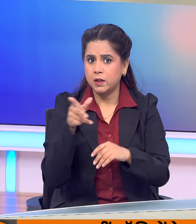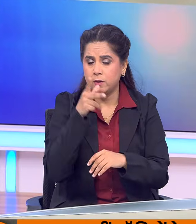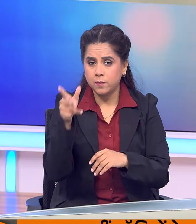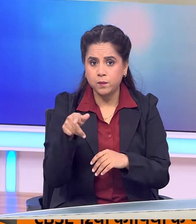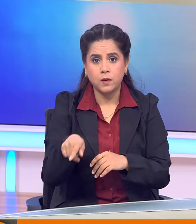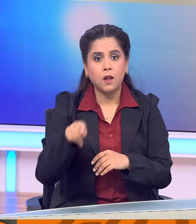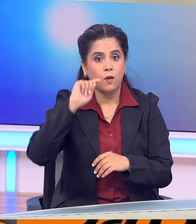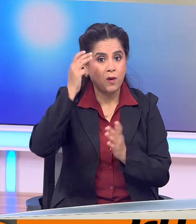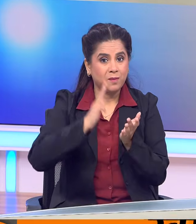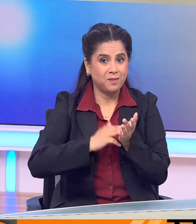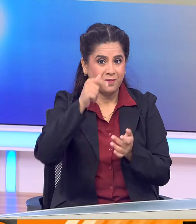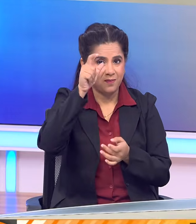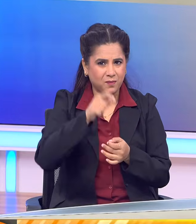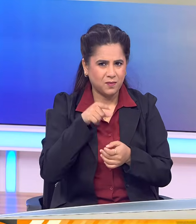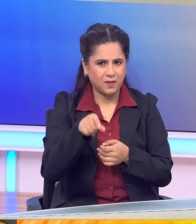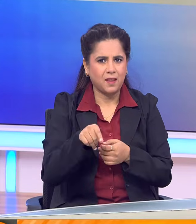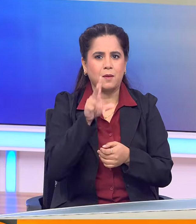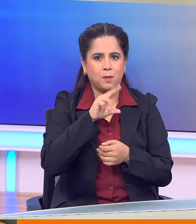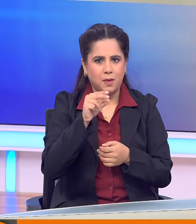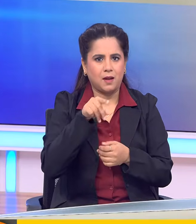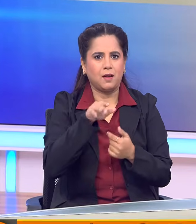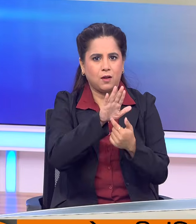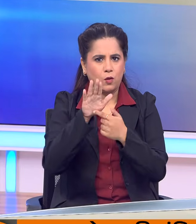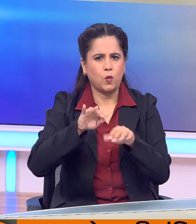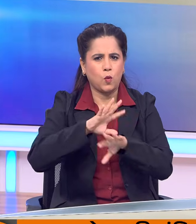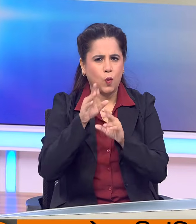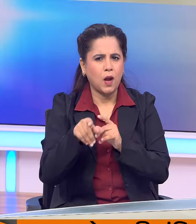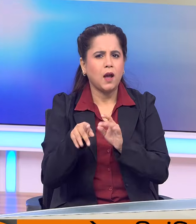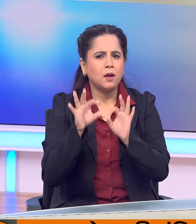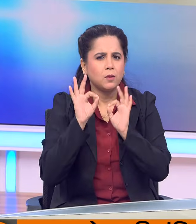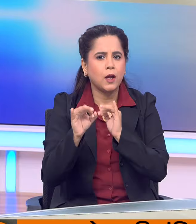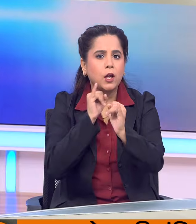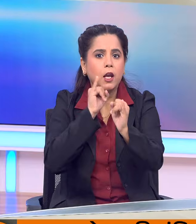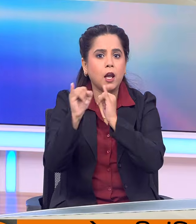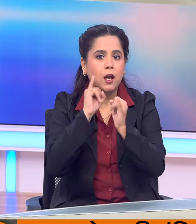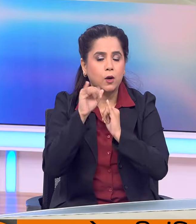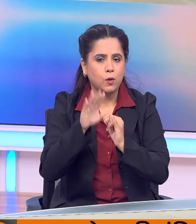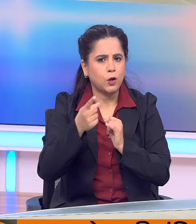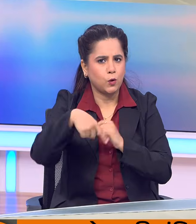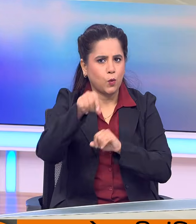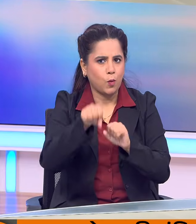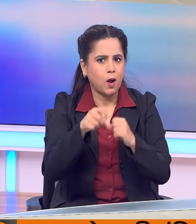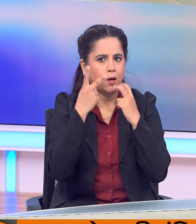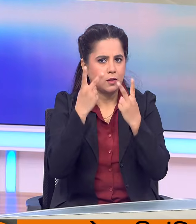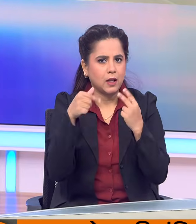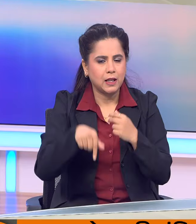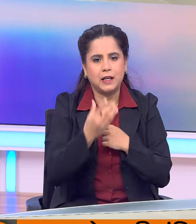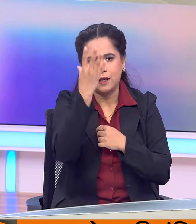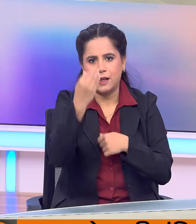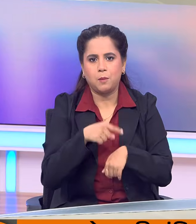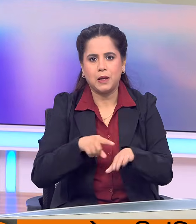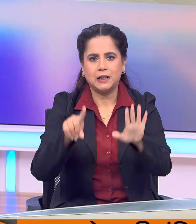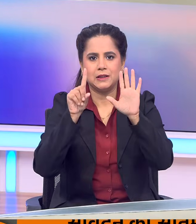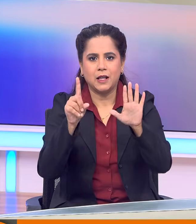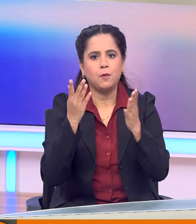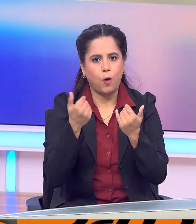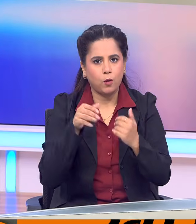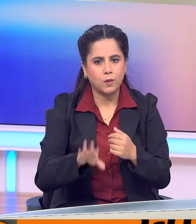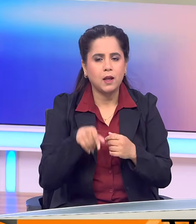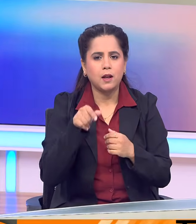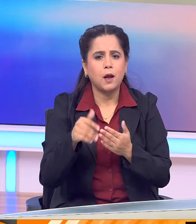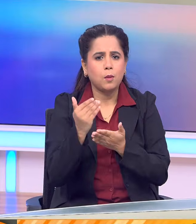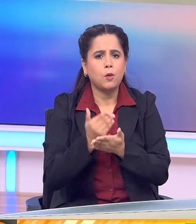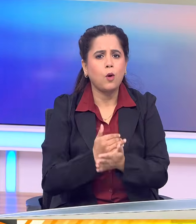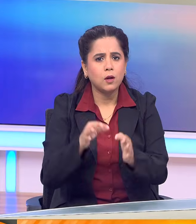मंत्री डॉक्टर एस जयशंकर के साथ ये पूरा विशेष साक्षात्कार आप देख सकते हैं आज शाम 6 बजे हमारे